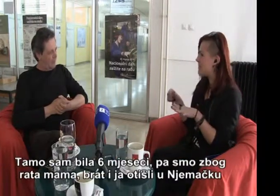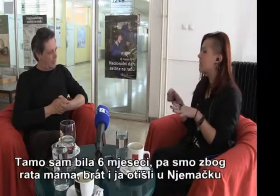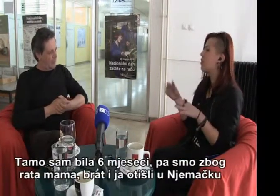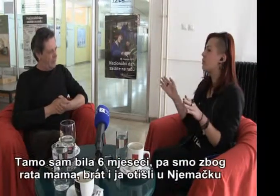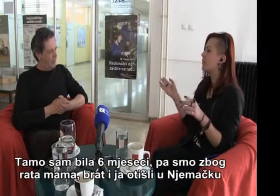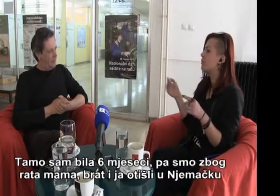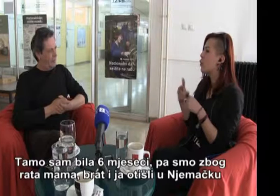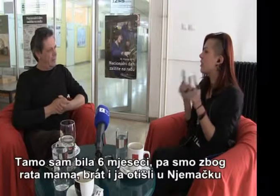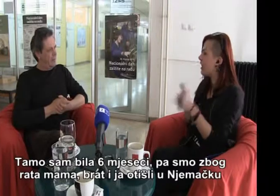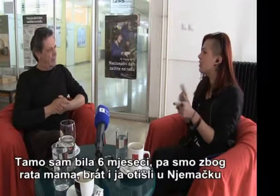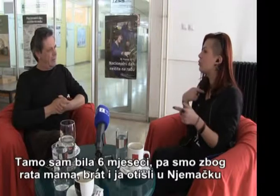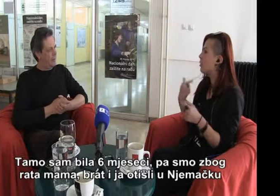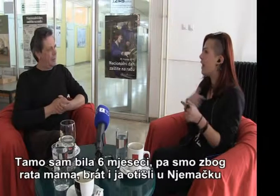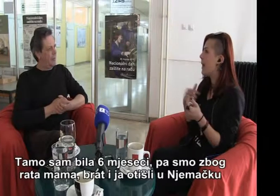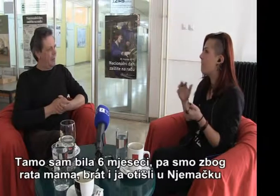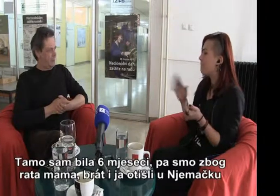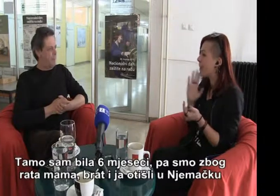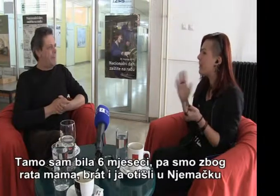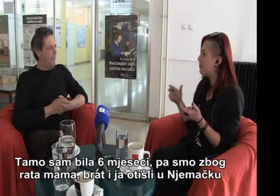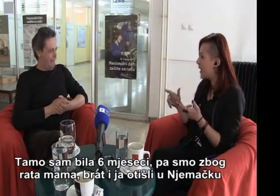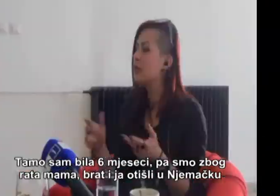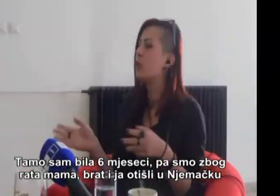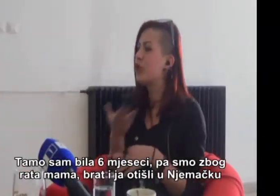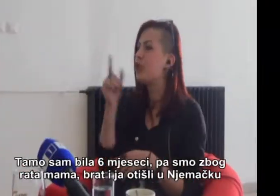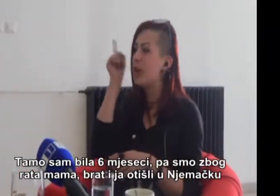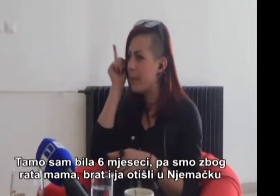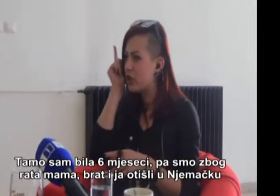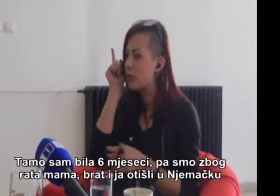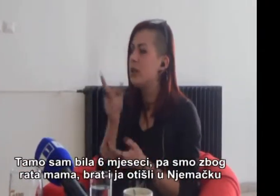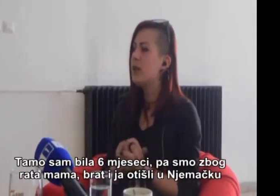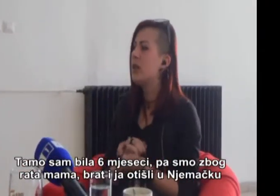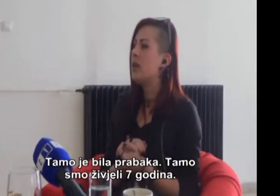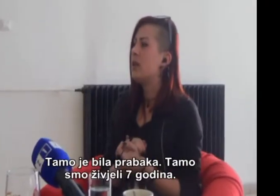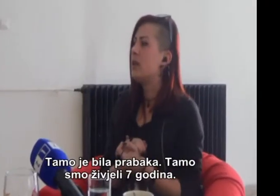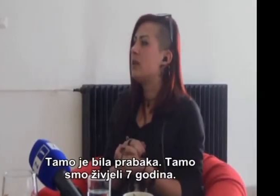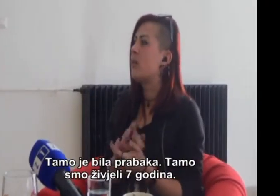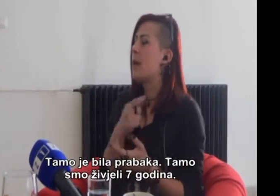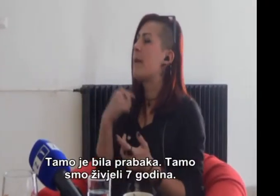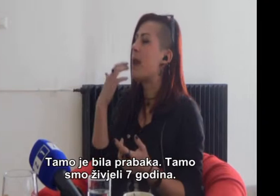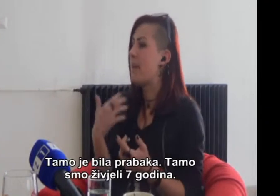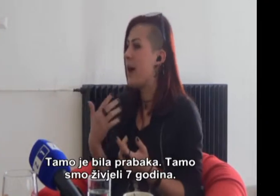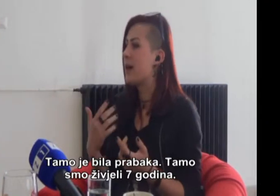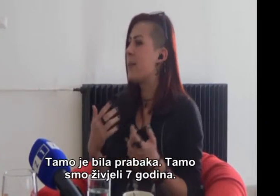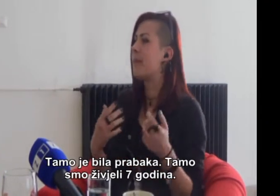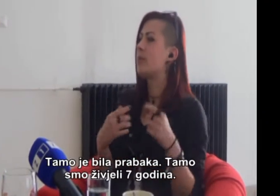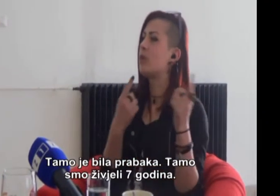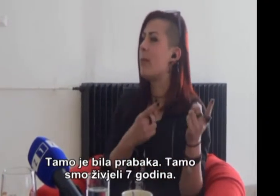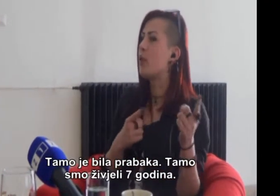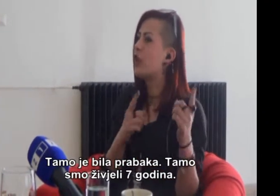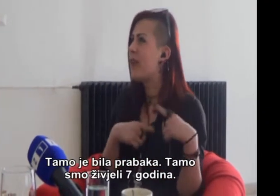mjeseci, pogledala da mama je bila otišla u Njemačku. Tamo nam je bila baka, pa smo tamo